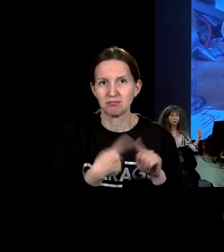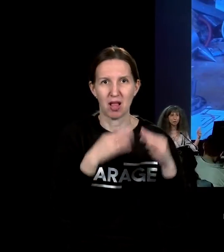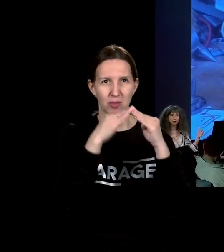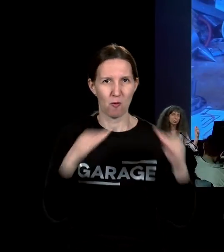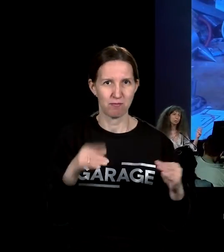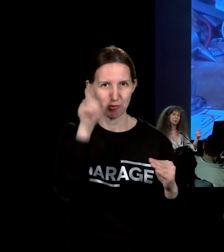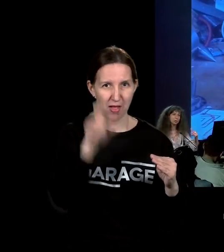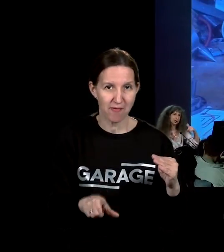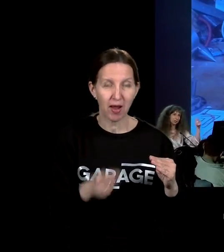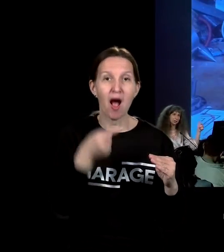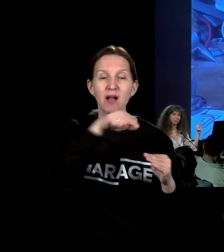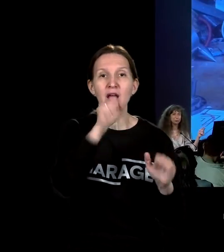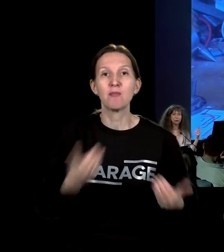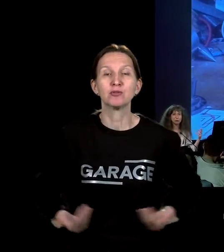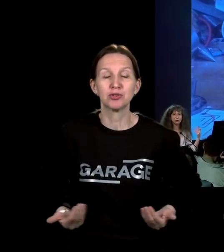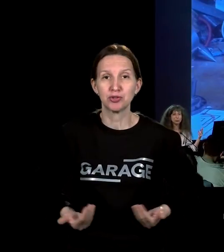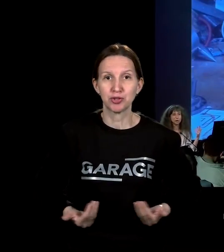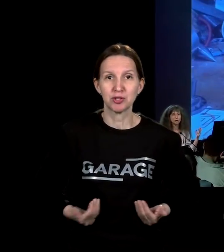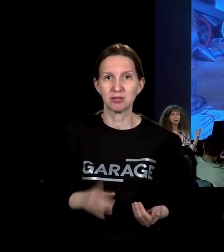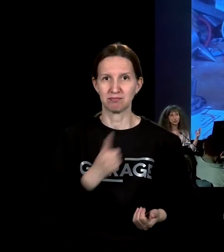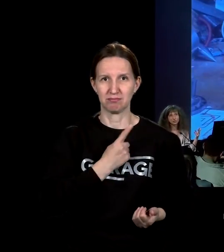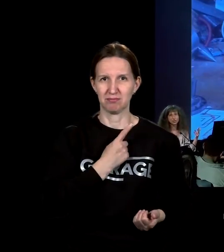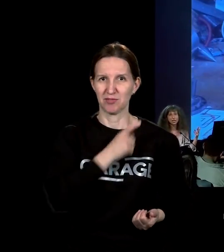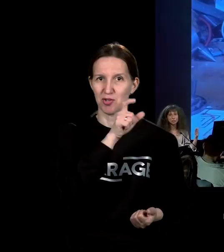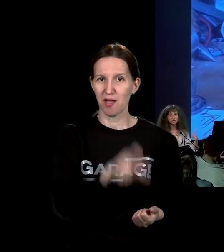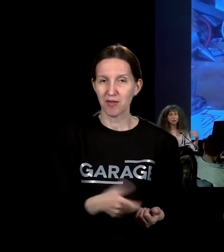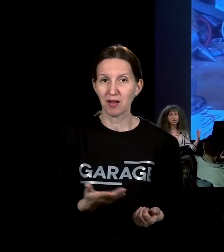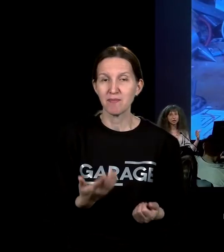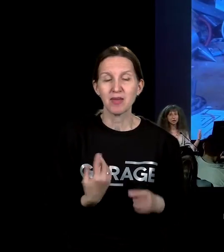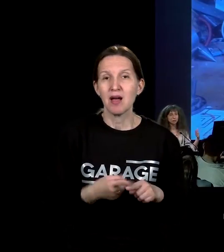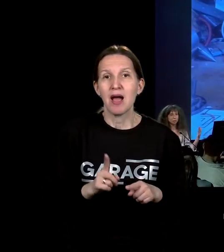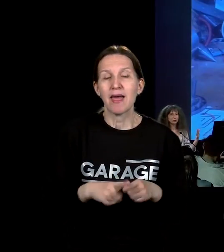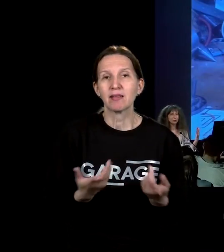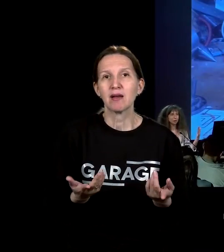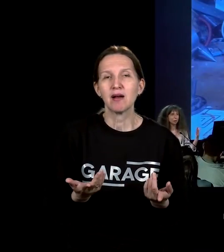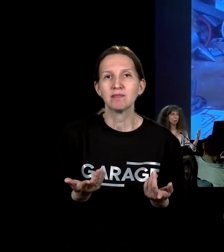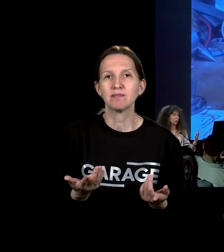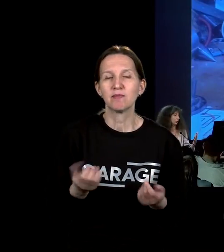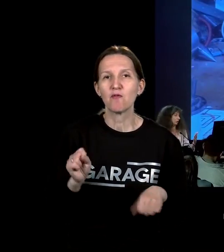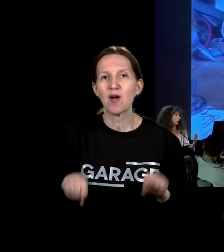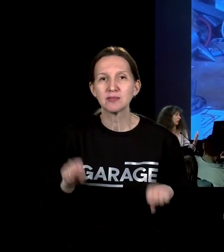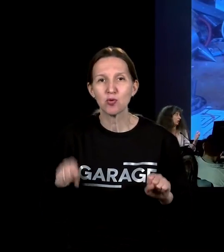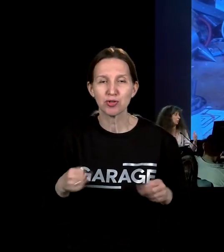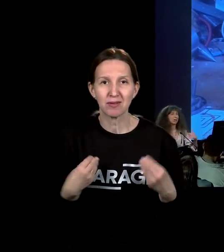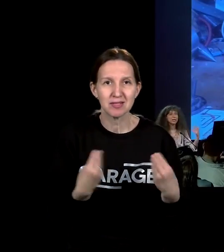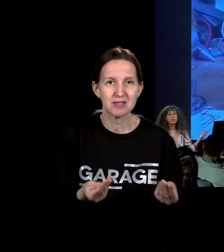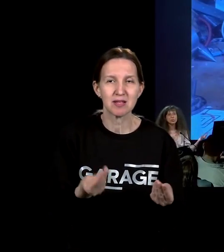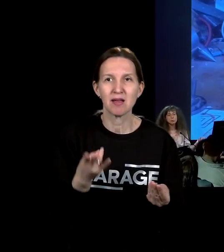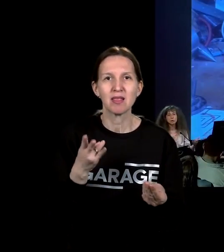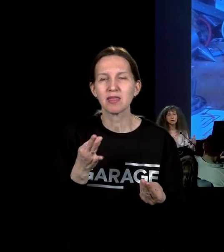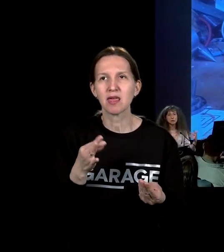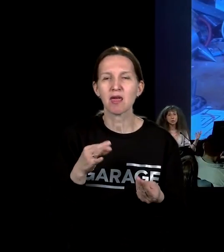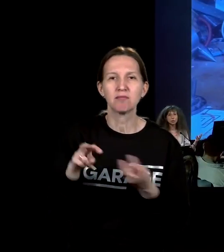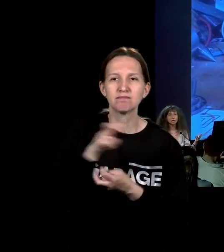можно обитать, но в нем может обитать, в этой кабине может обитать только один человек. То есть это не это инструменты, не столько покорение